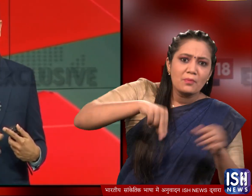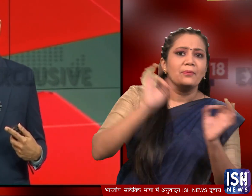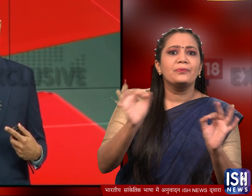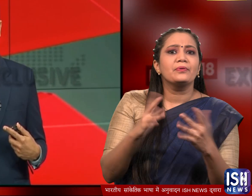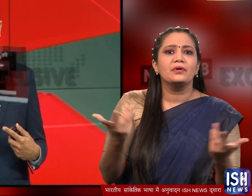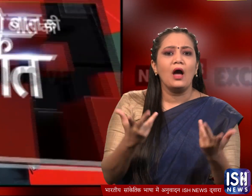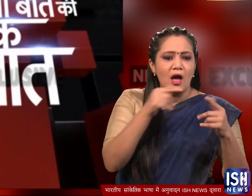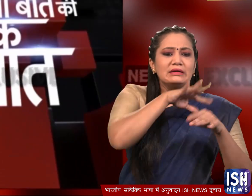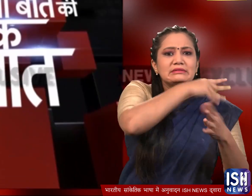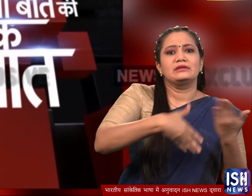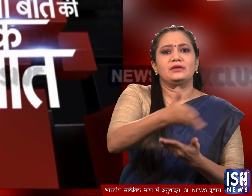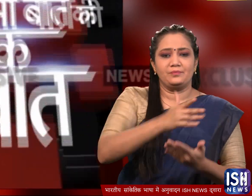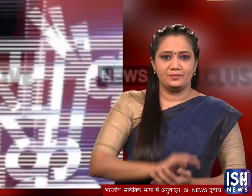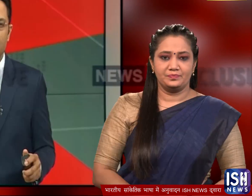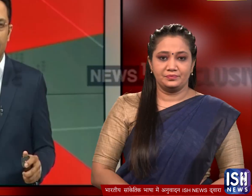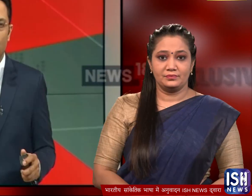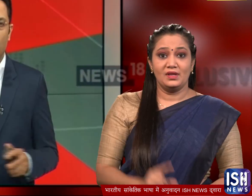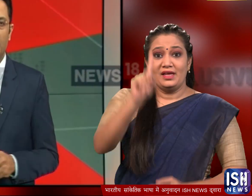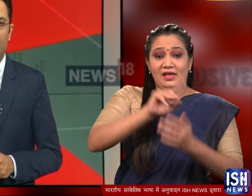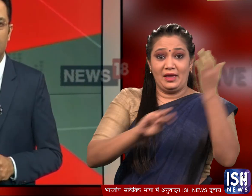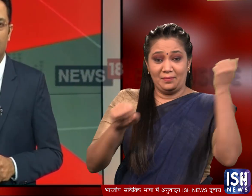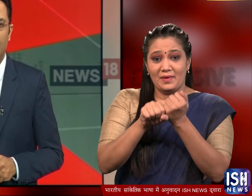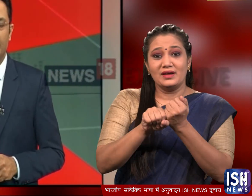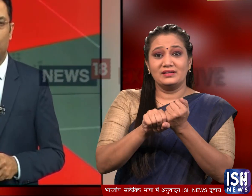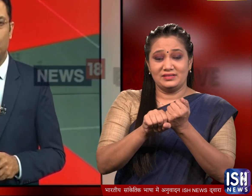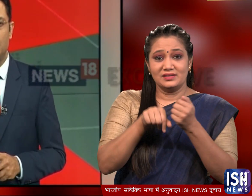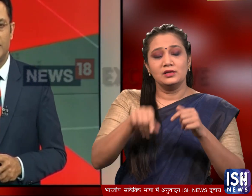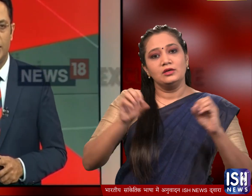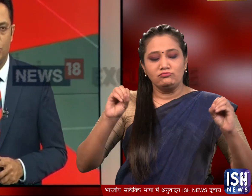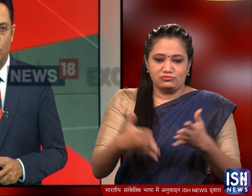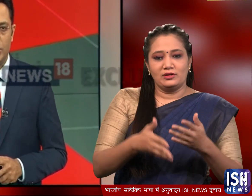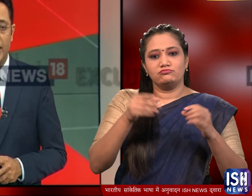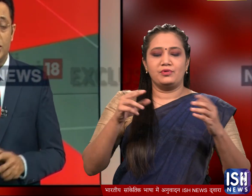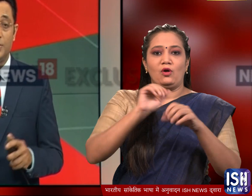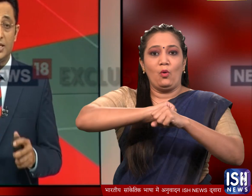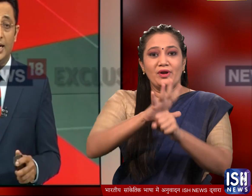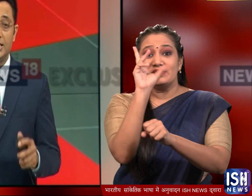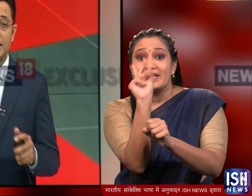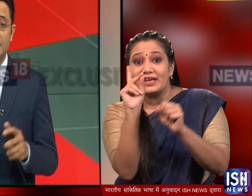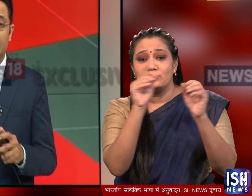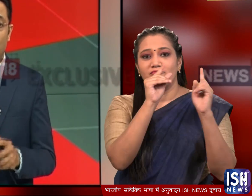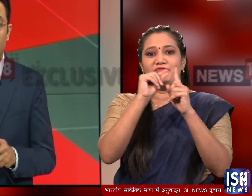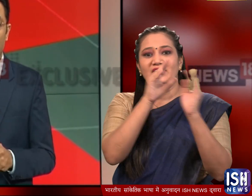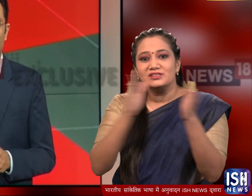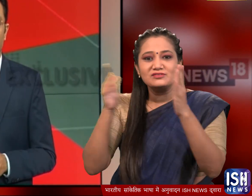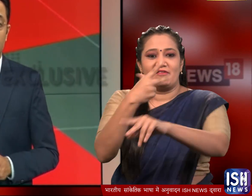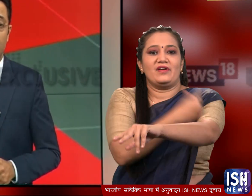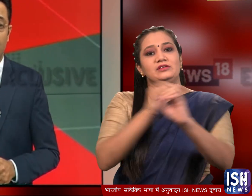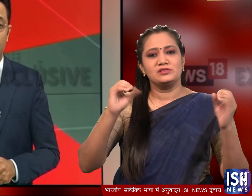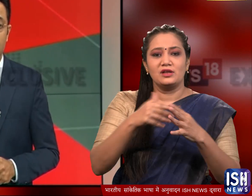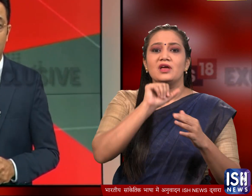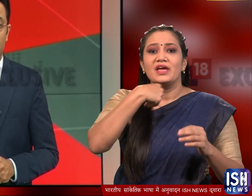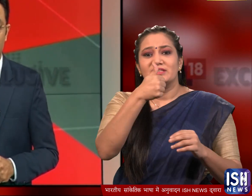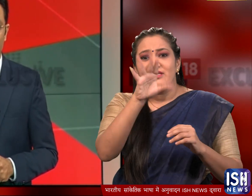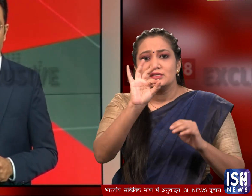लिए तब भी तरसना ही पड़ेगा। 1 मार्च से कोरोना की वैक्सीन लगाने का दूसरा चरण शुरू हो जाएगा, जिसमें 60 साल से ज्यादा उम्र के लोगों को वैक्सीन